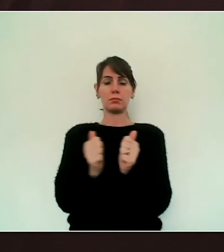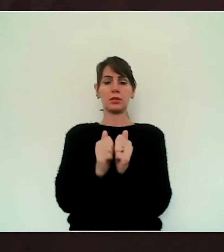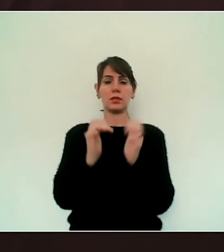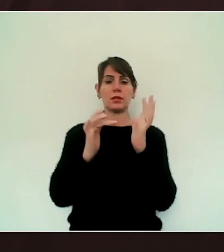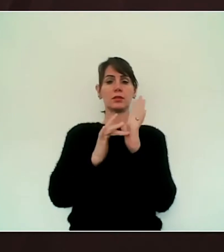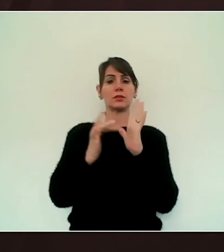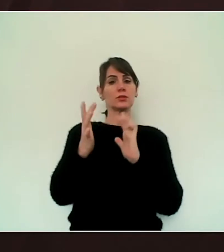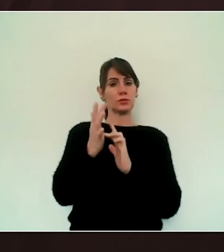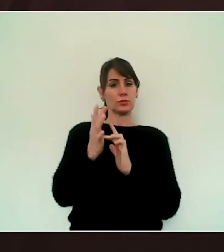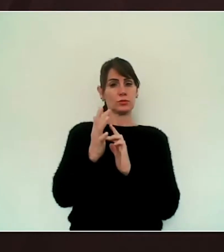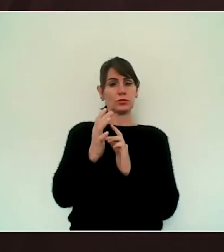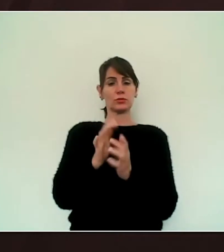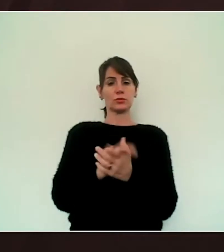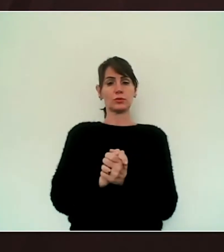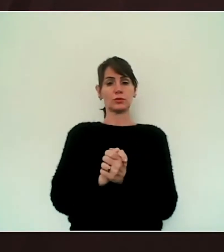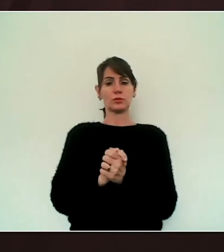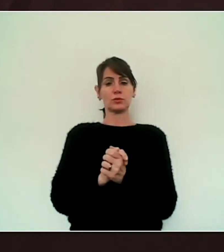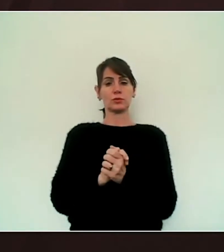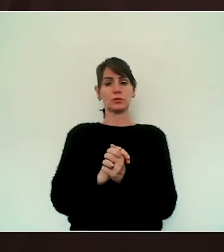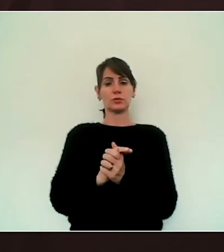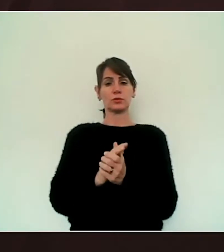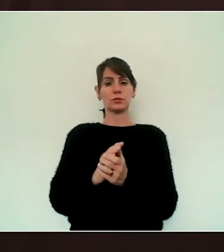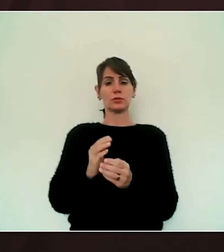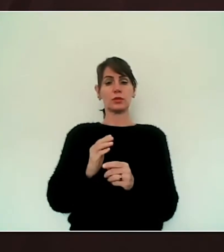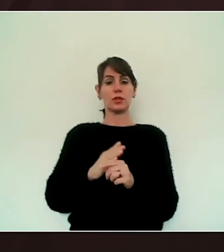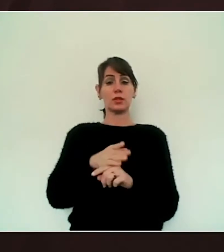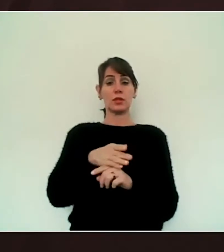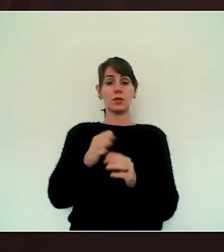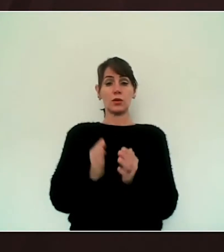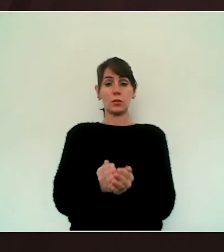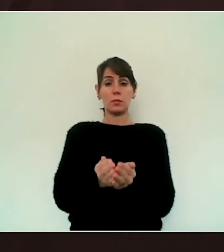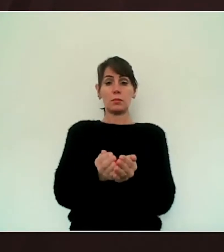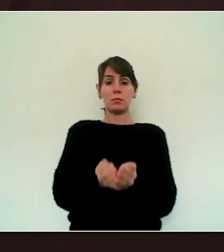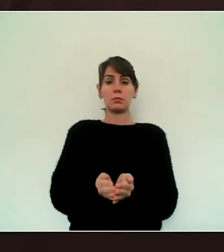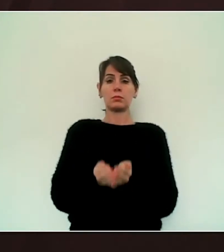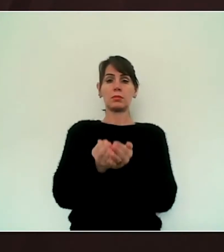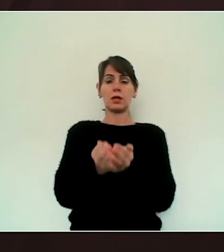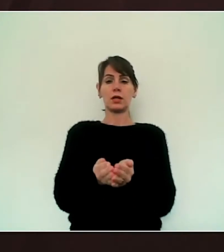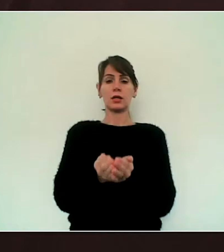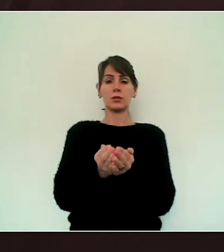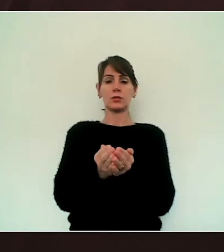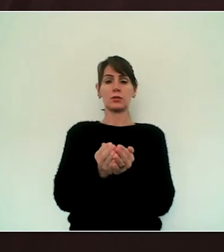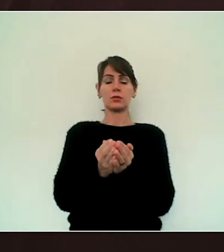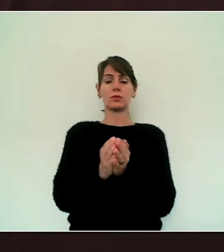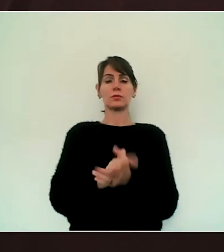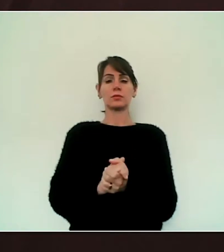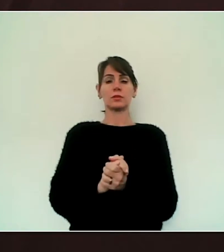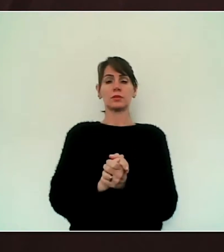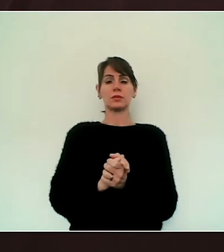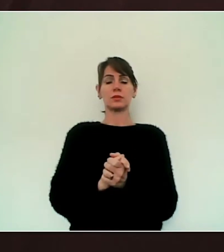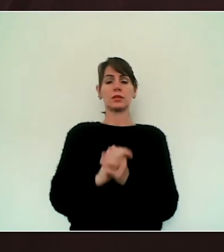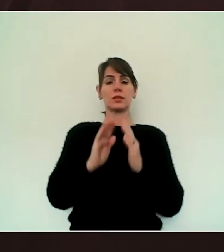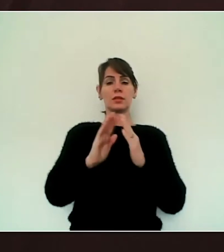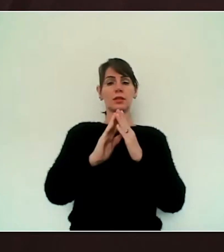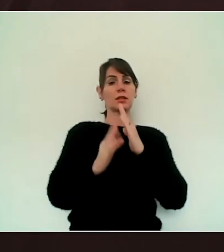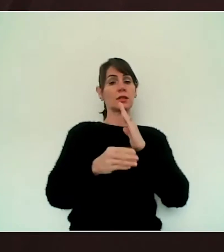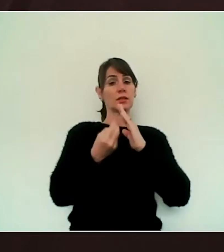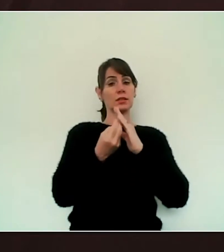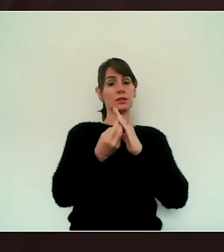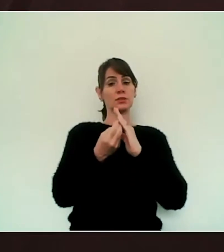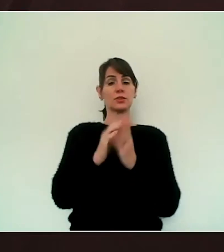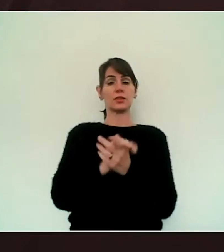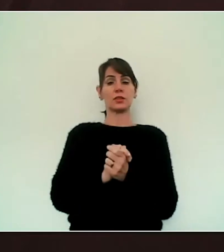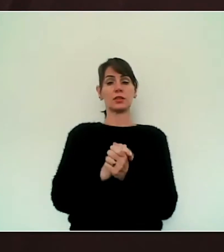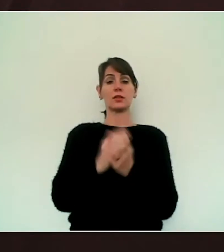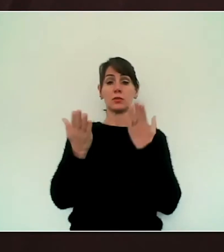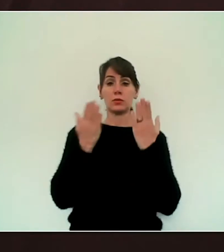barco, e a igreja é um barco. A igreja vive nas águas do